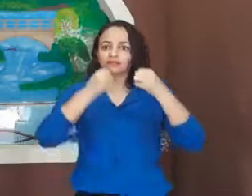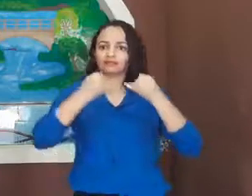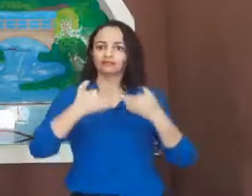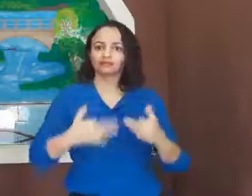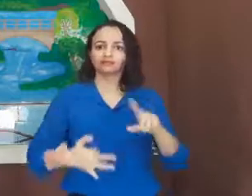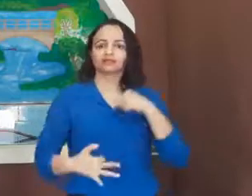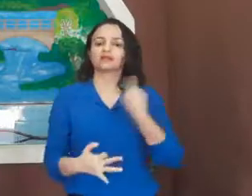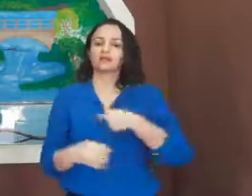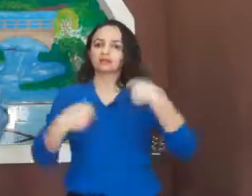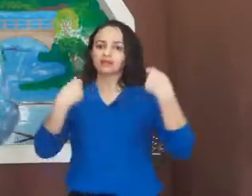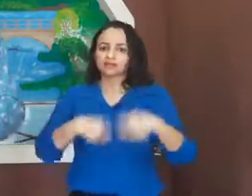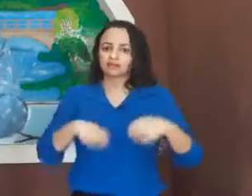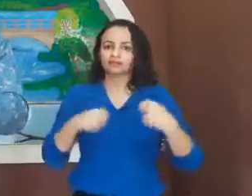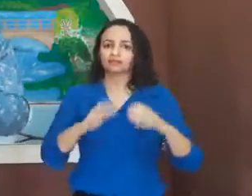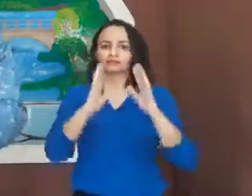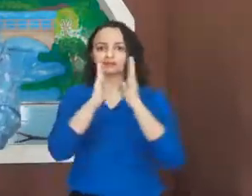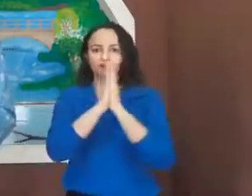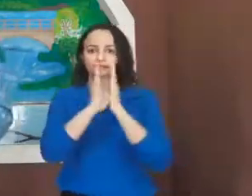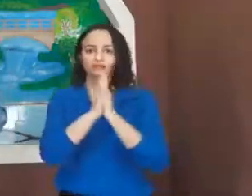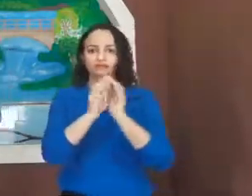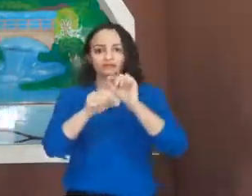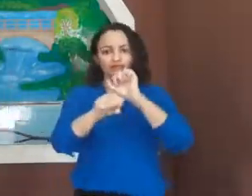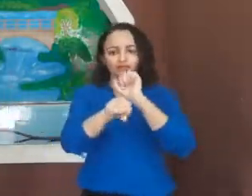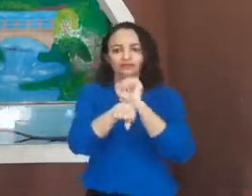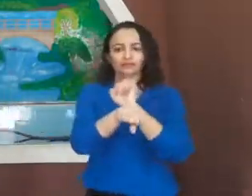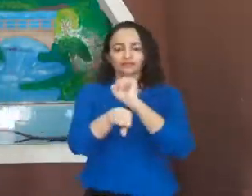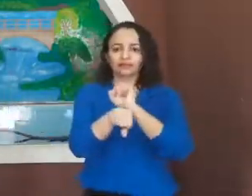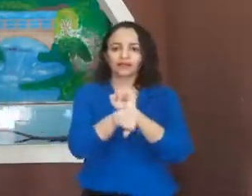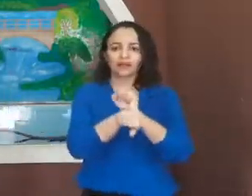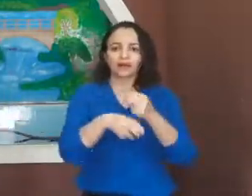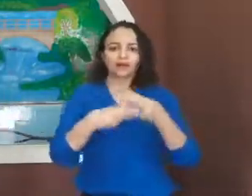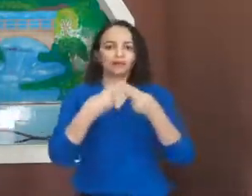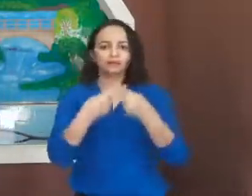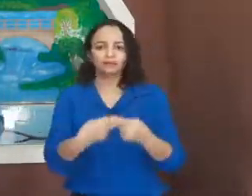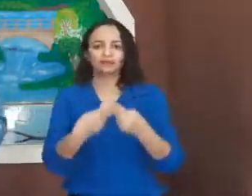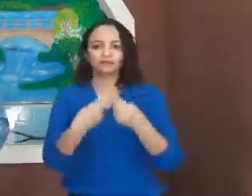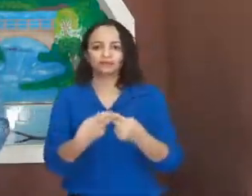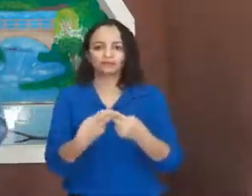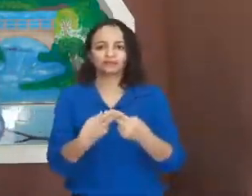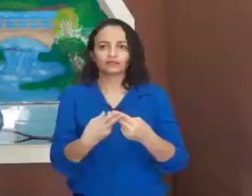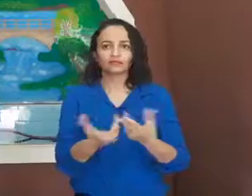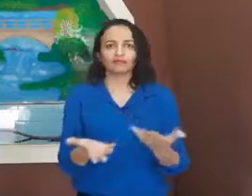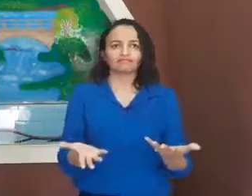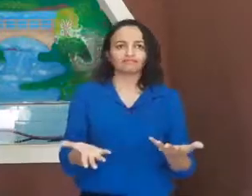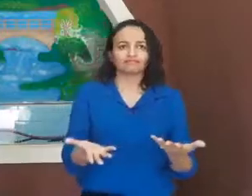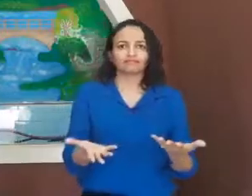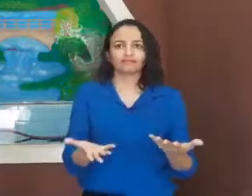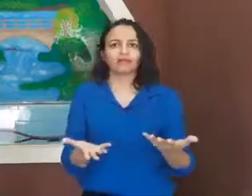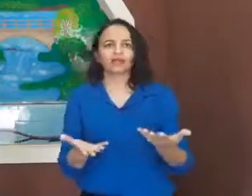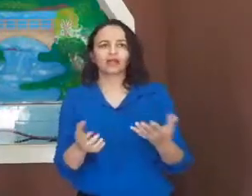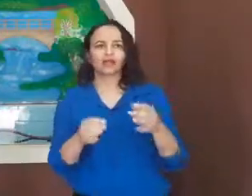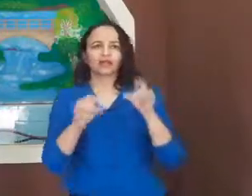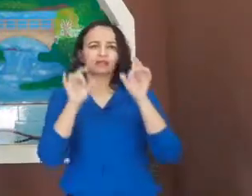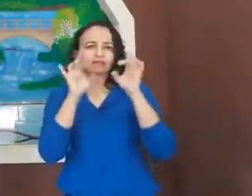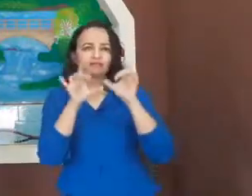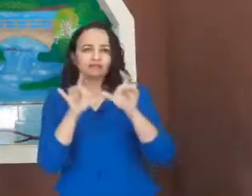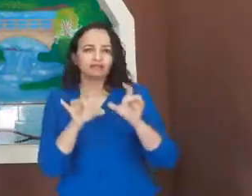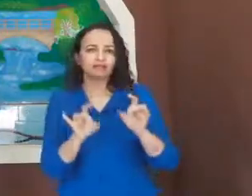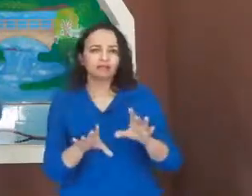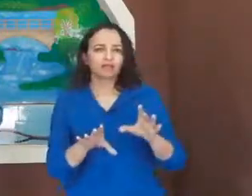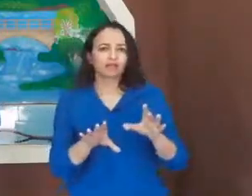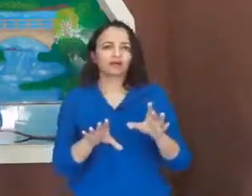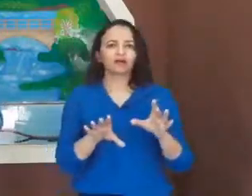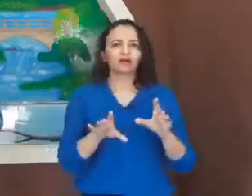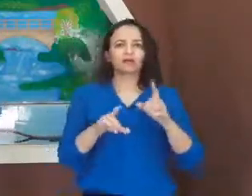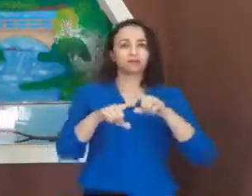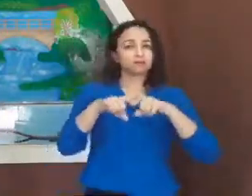e esperarmos, né? A paciência é uma virtude esquecida pela